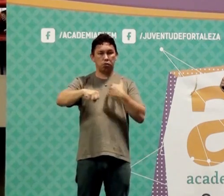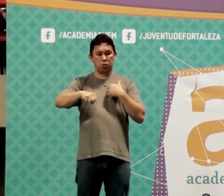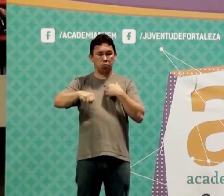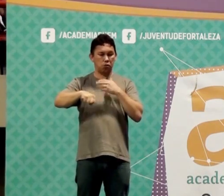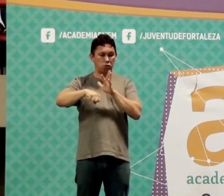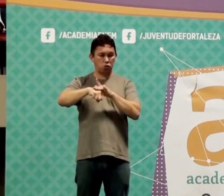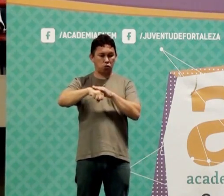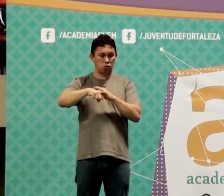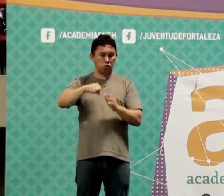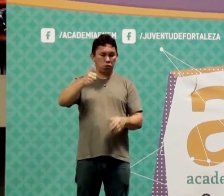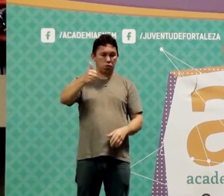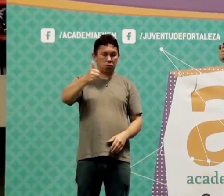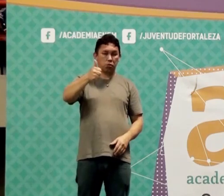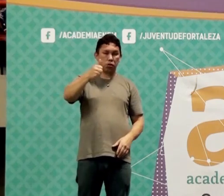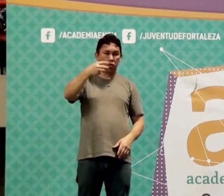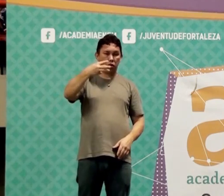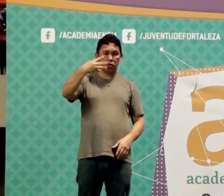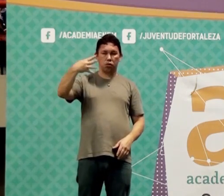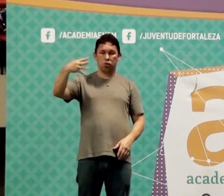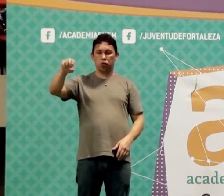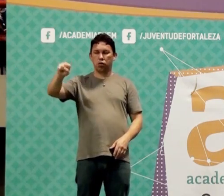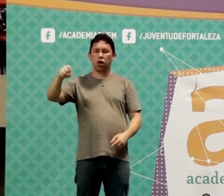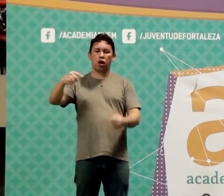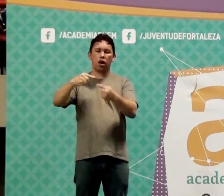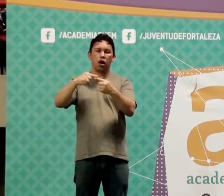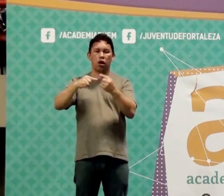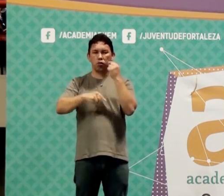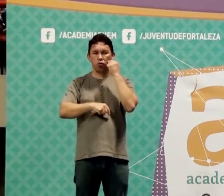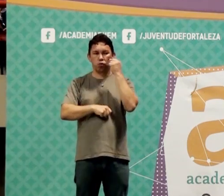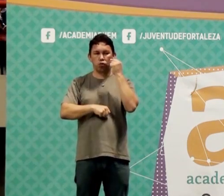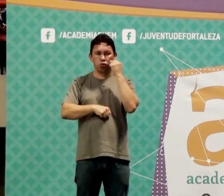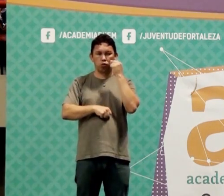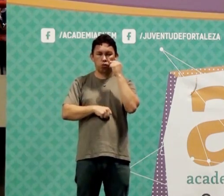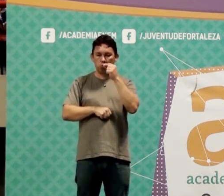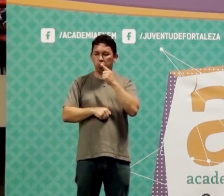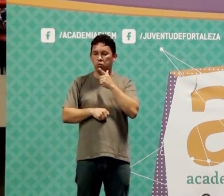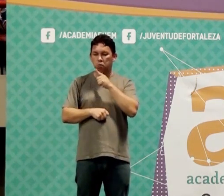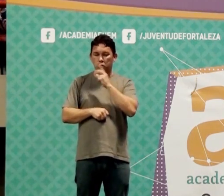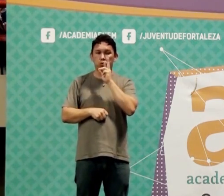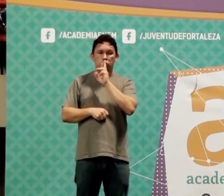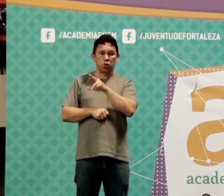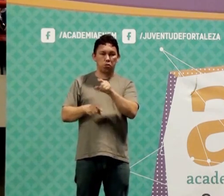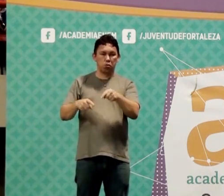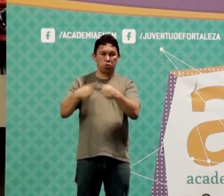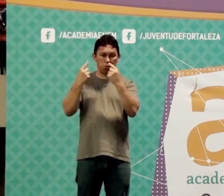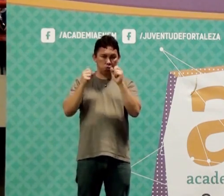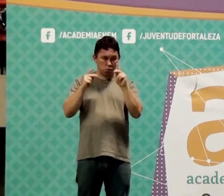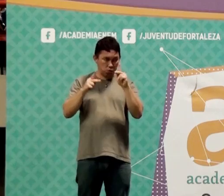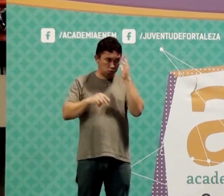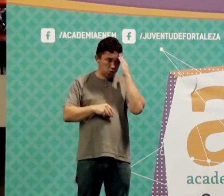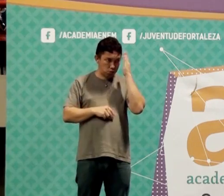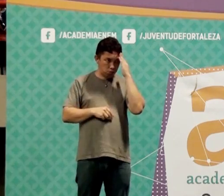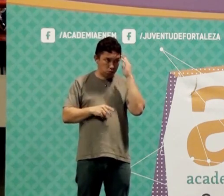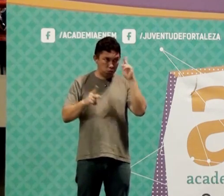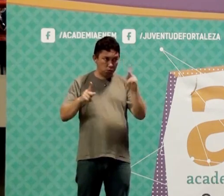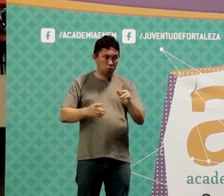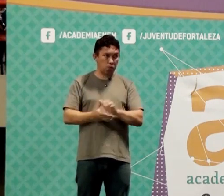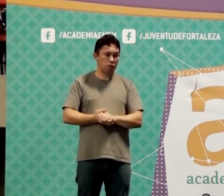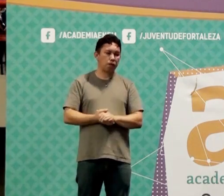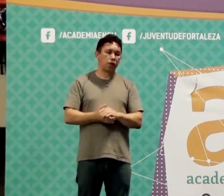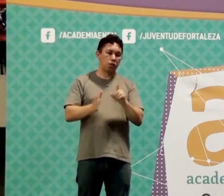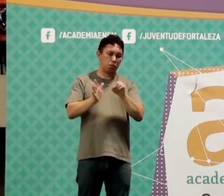varíola, não foi a peste negra. E se o texto falar de varíola, todo mundo erra. Porque fica induzido a achar que é peste negra.